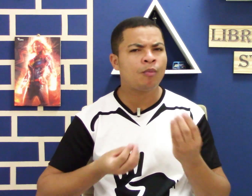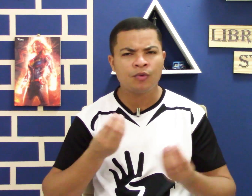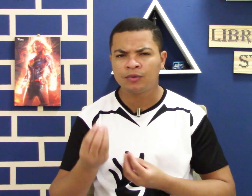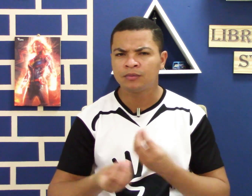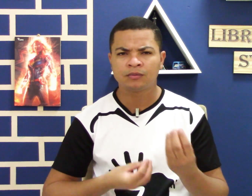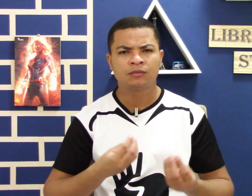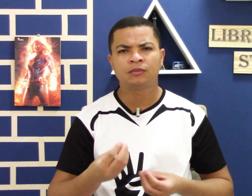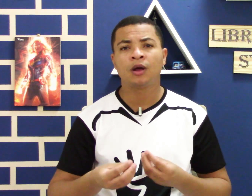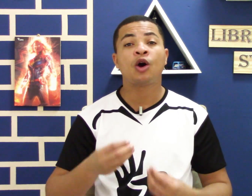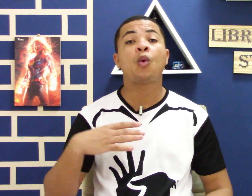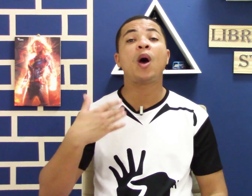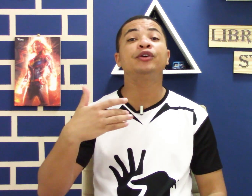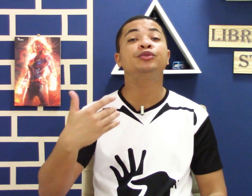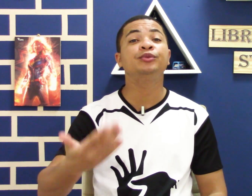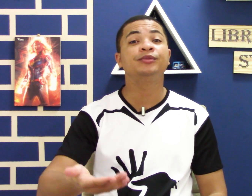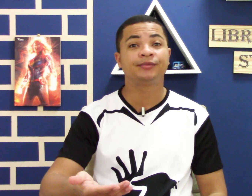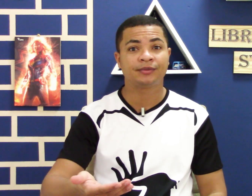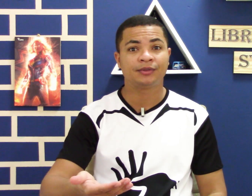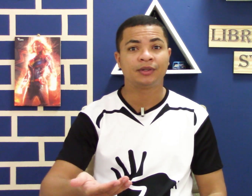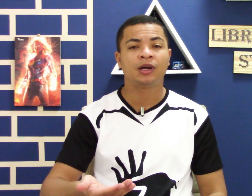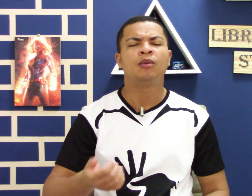como, quando,